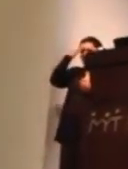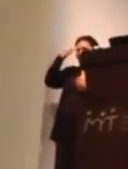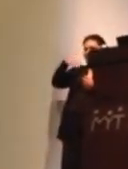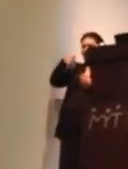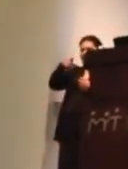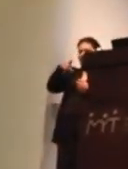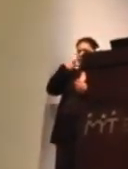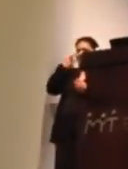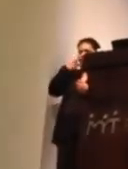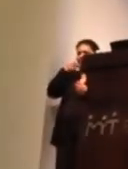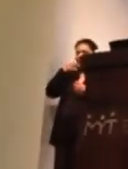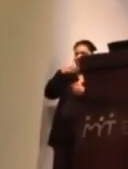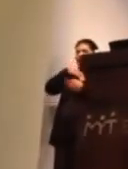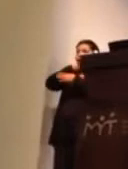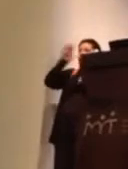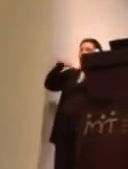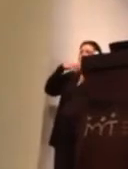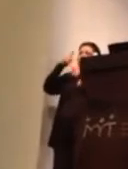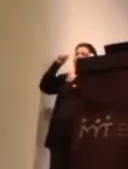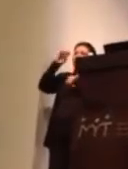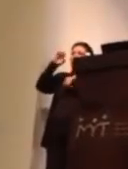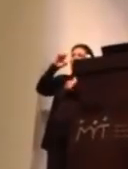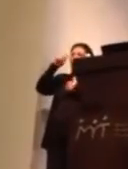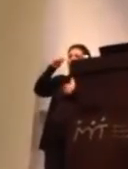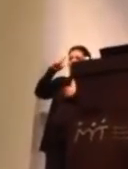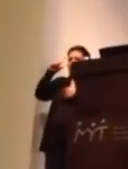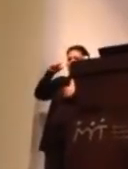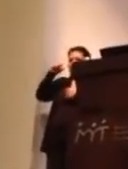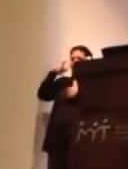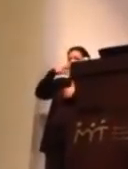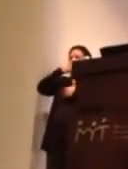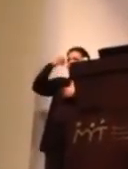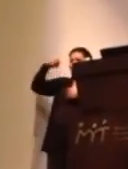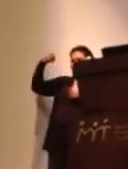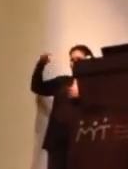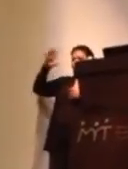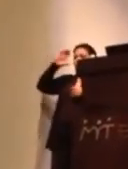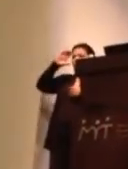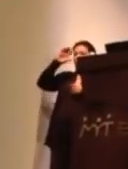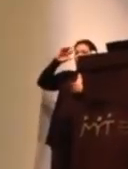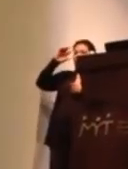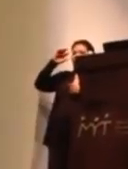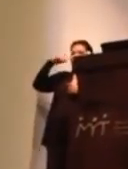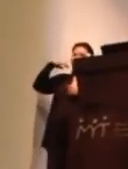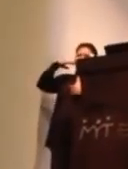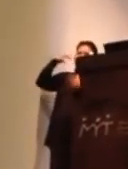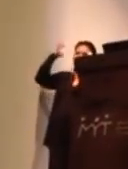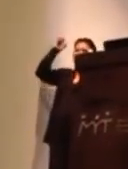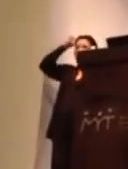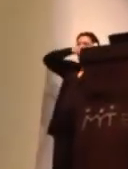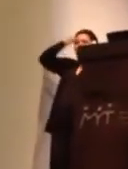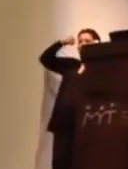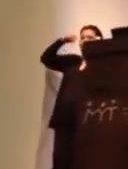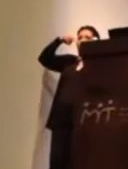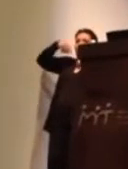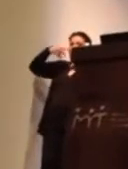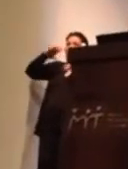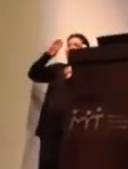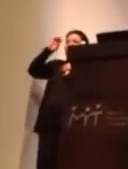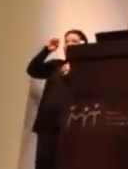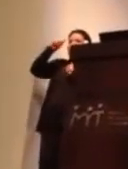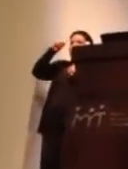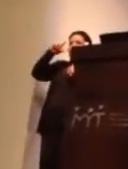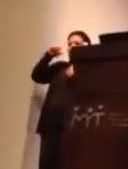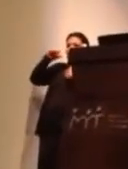Ya les había hablado de las ondas cerebrales, ¿se acuerdan? Cuando estamos ahorita, estamos hablando, estamos en onda beta. Cuando